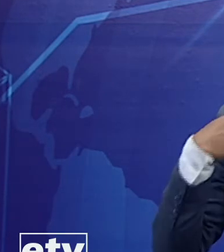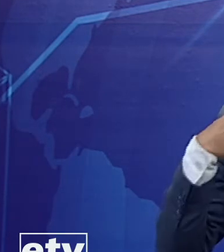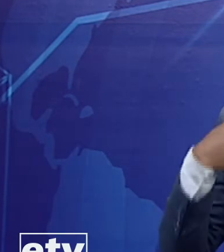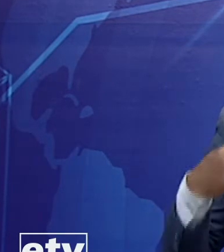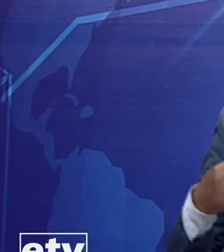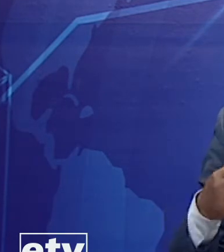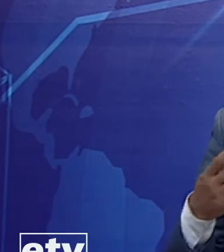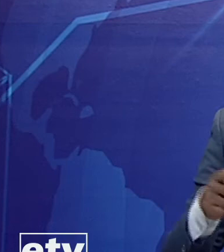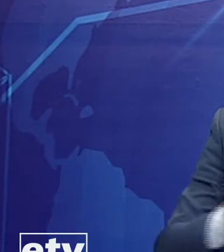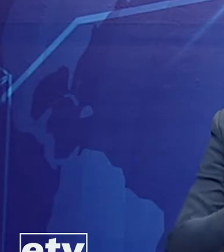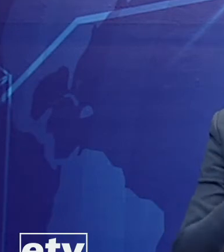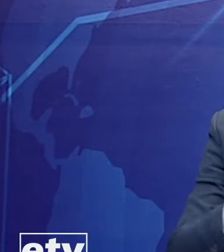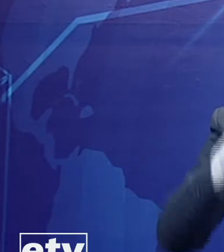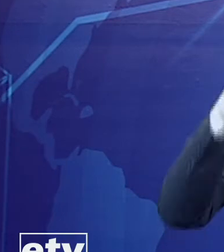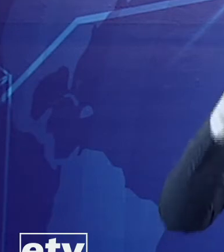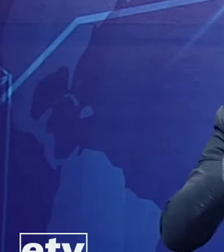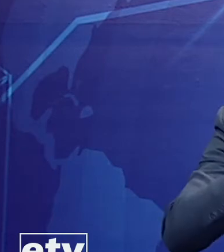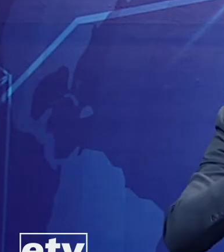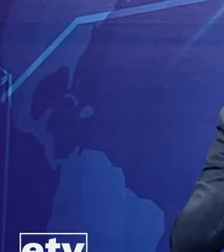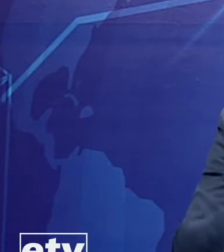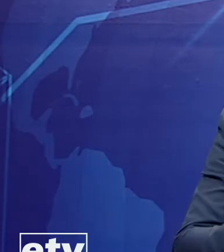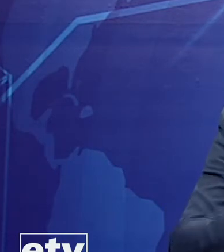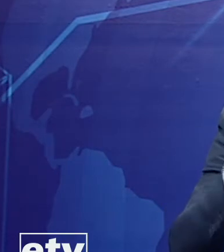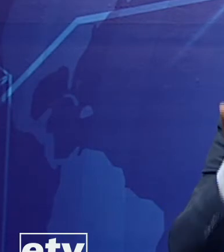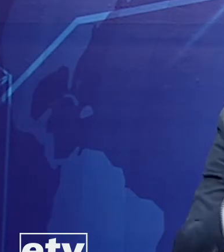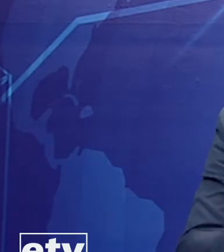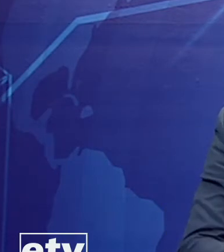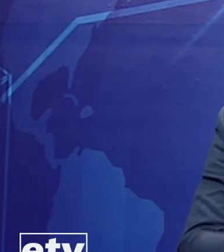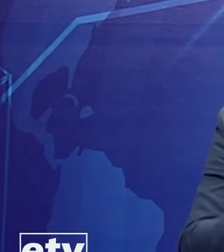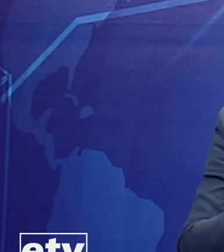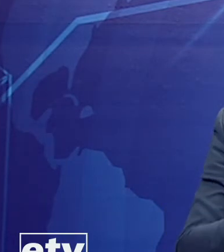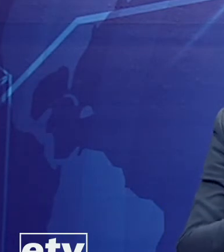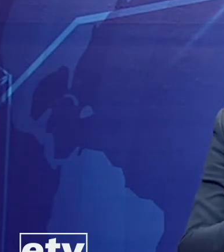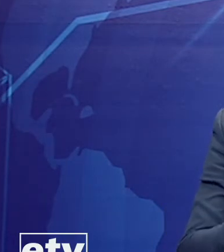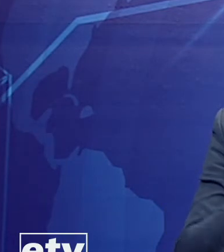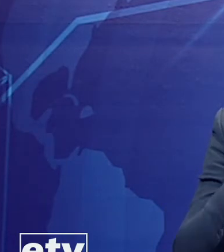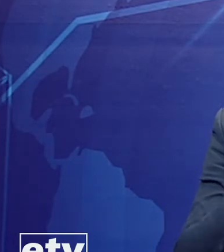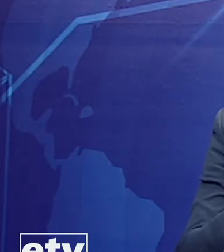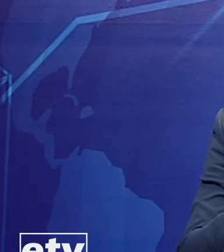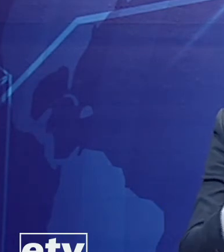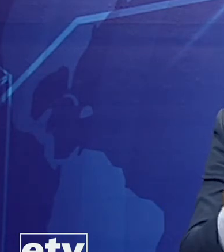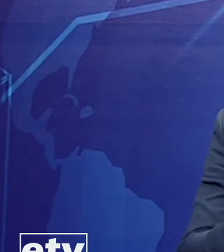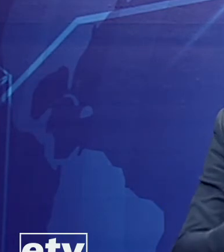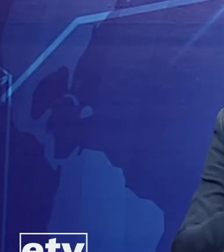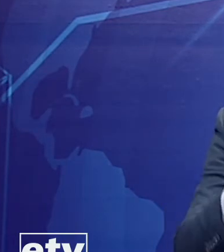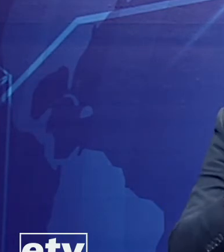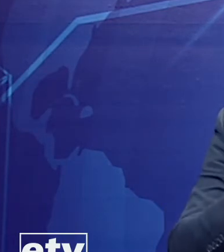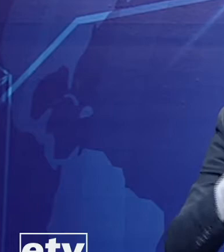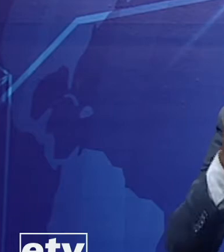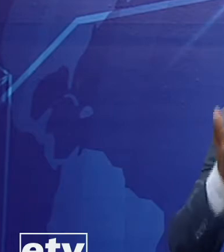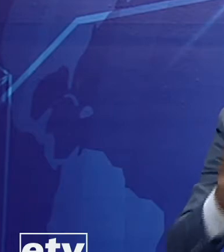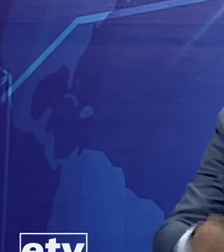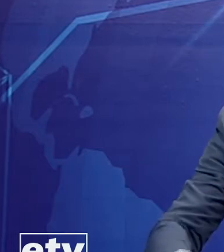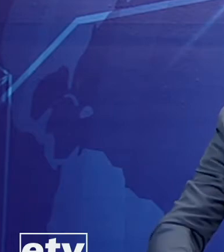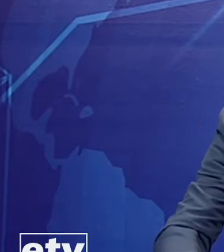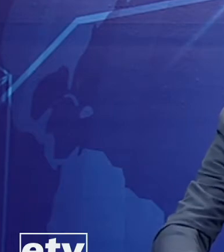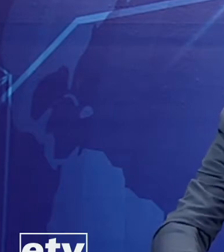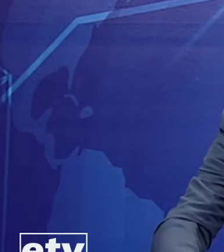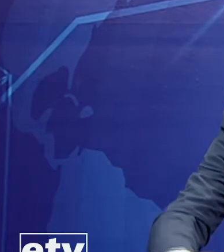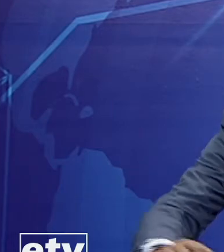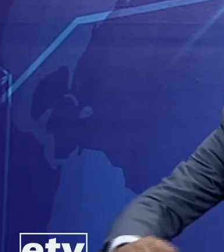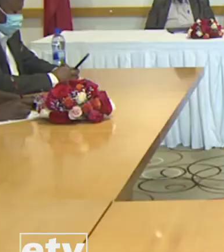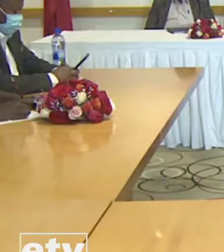የተጣጡ ግለሰቦች፣ የሃይማኖት አባቶች እና ባለሀብቶች የድጋፍ ሰልፍን በማስመልከት መግለጫ ሰጥተዋል።